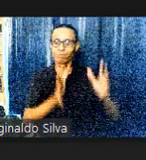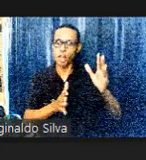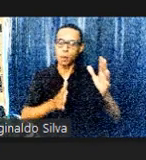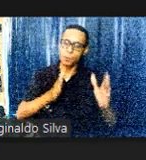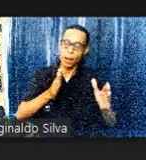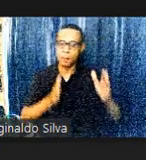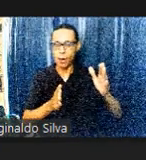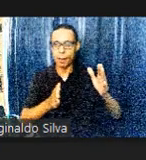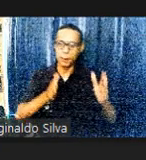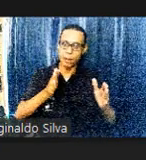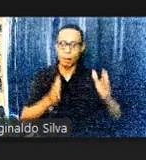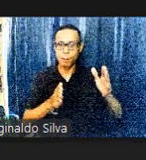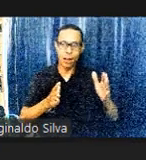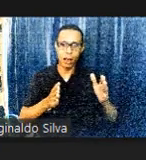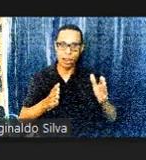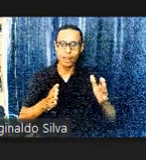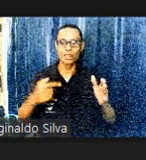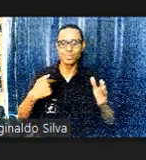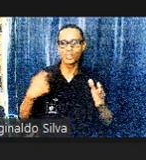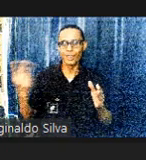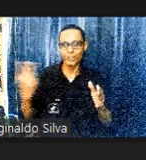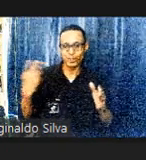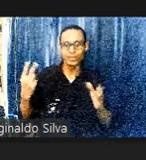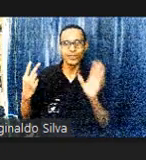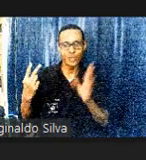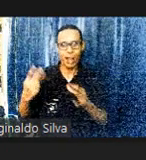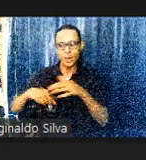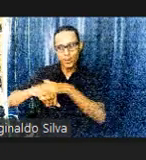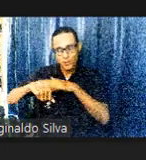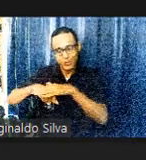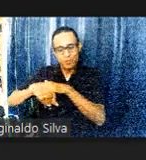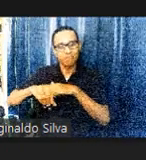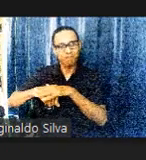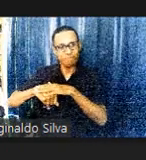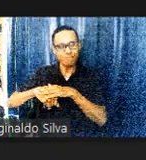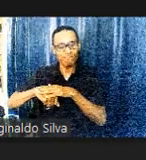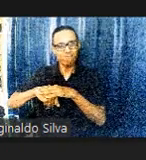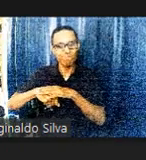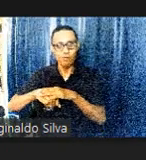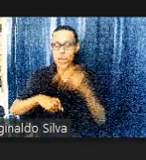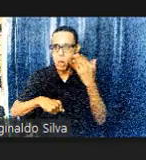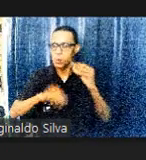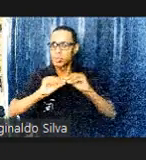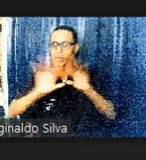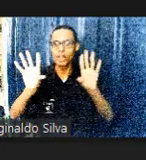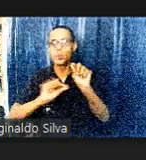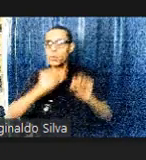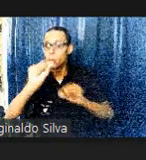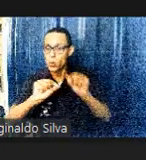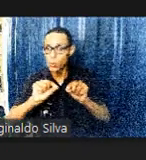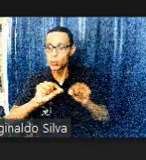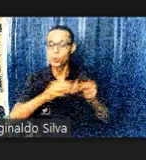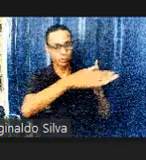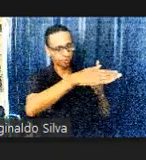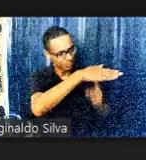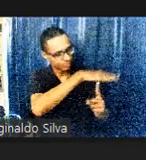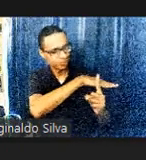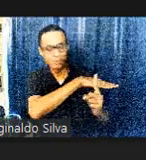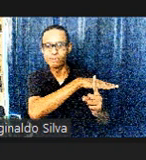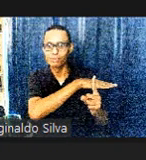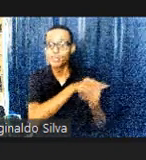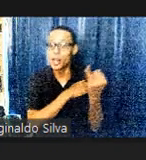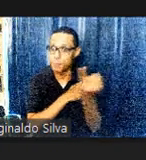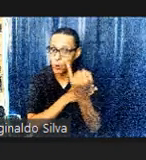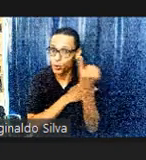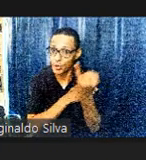preocupação sobre isso. Por quê? Eu entendo que o avatar ele seja interessante para o